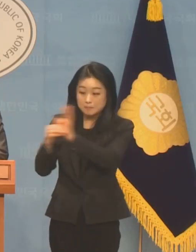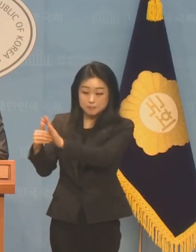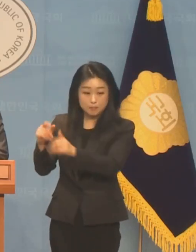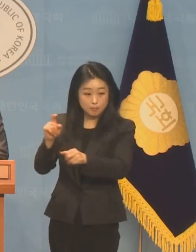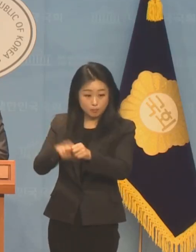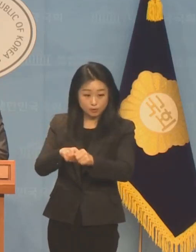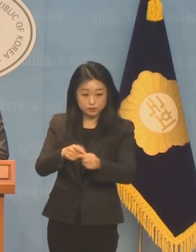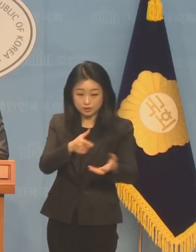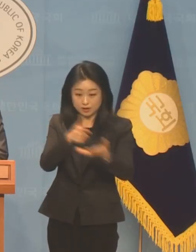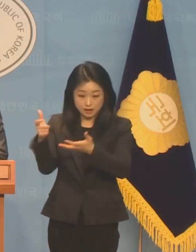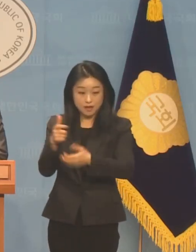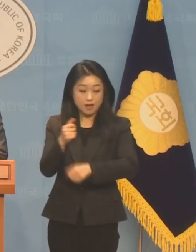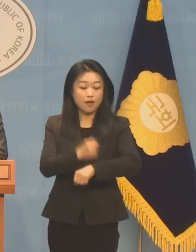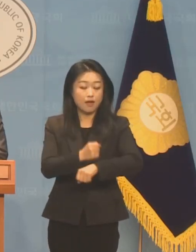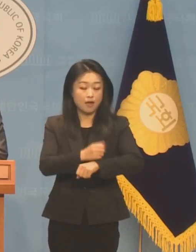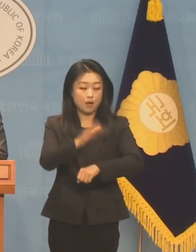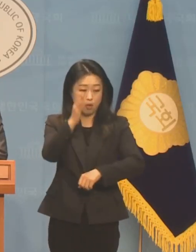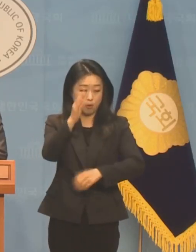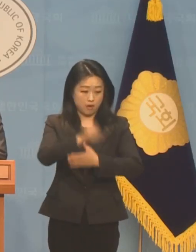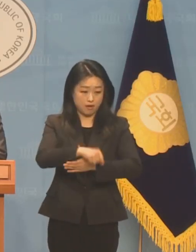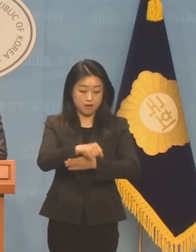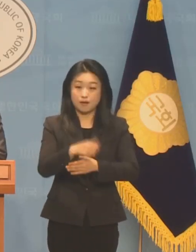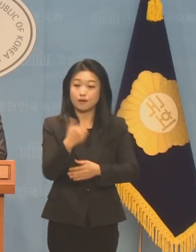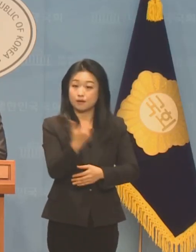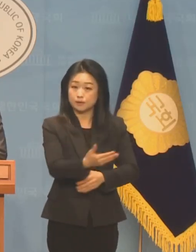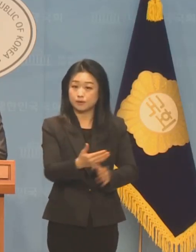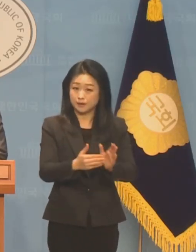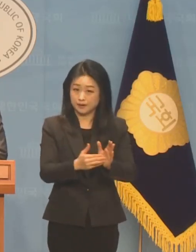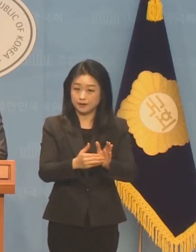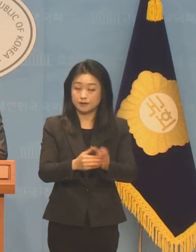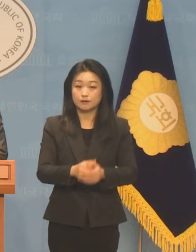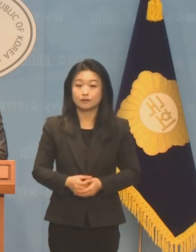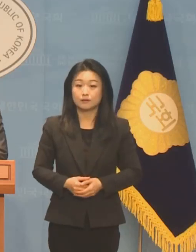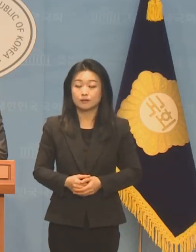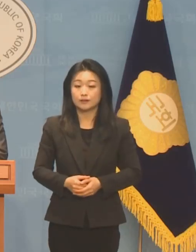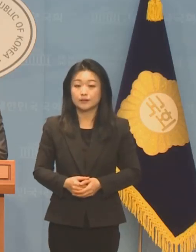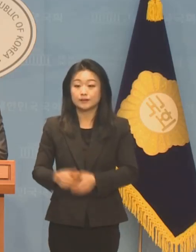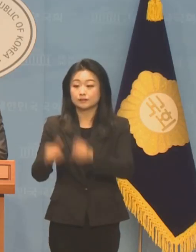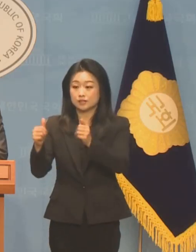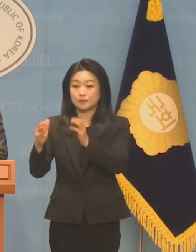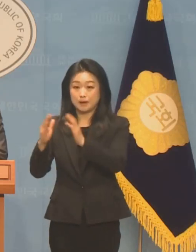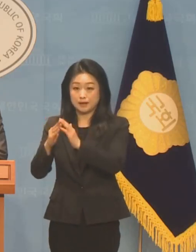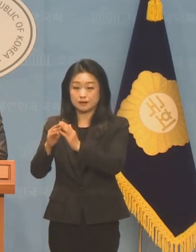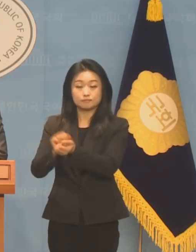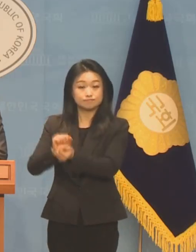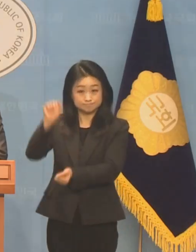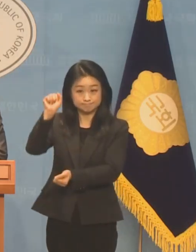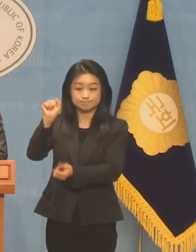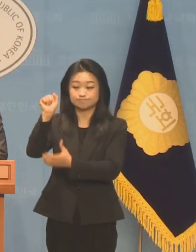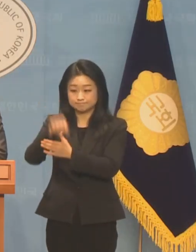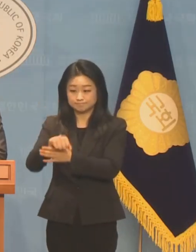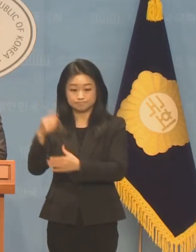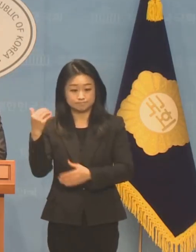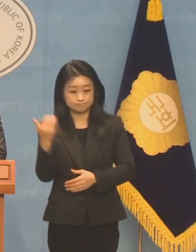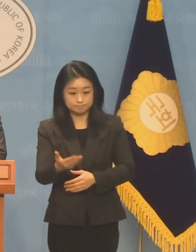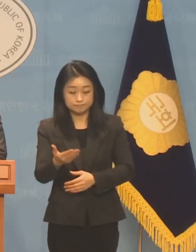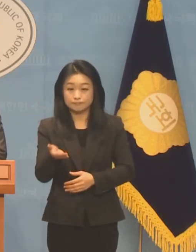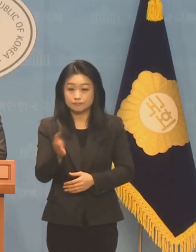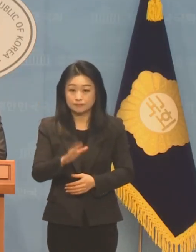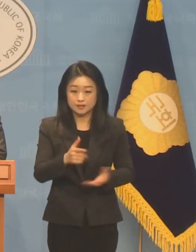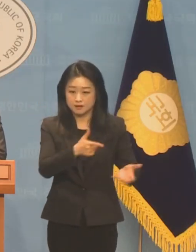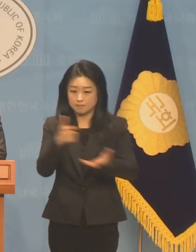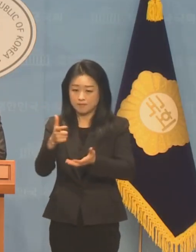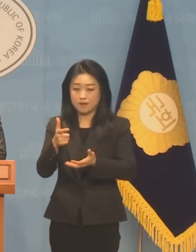검토하라고 말하였다고 합니다. 수사기관의 정당한 영장 집행을 무기로 막으라고 불법적인 지시를